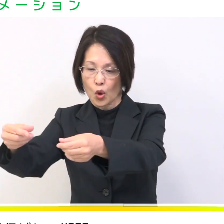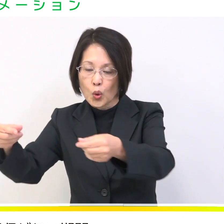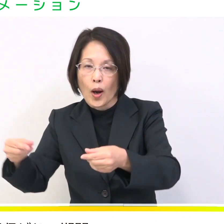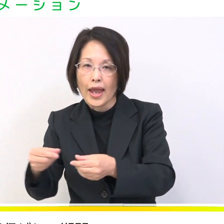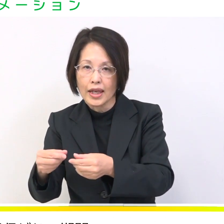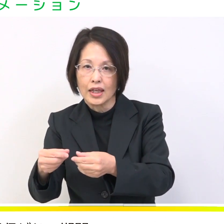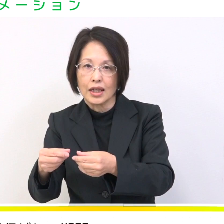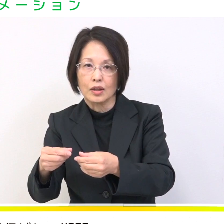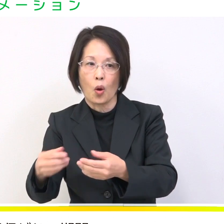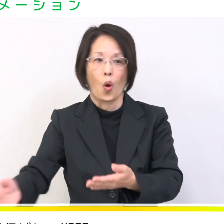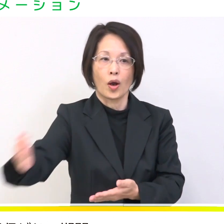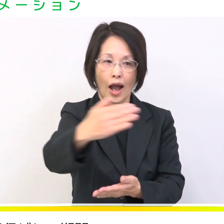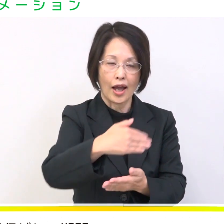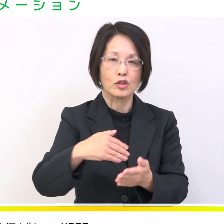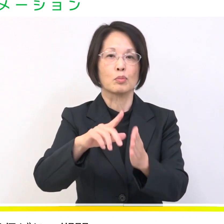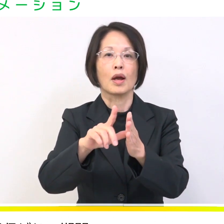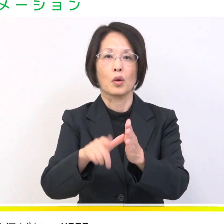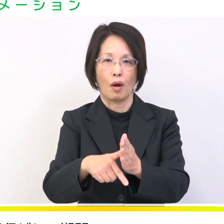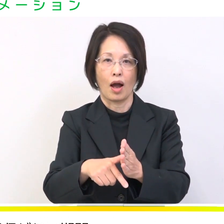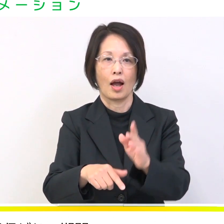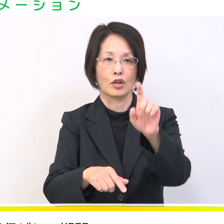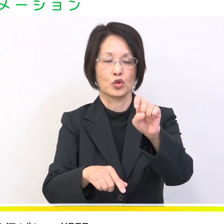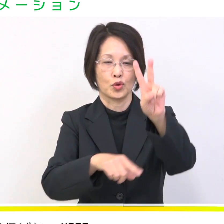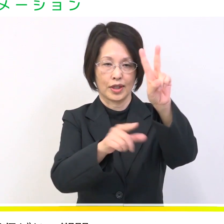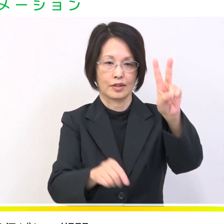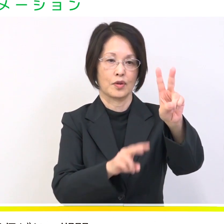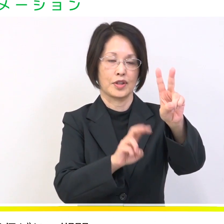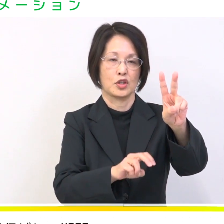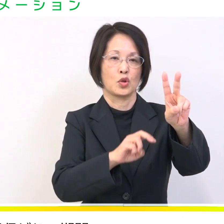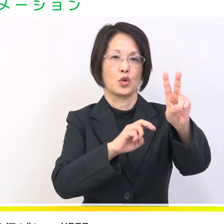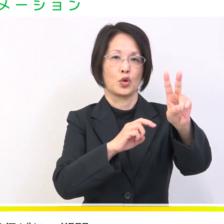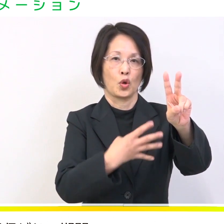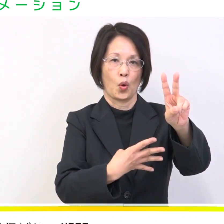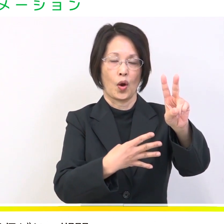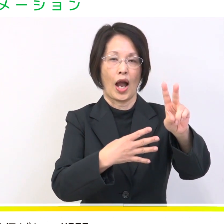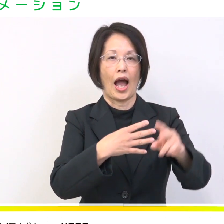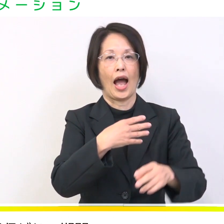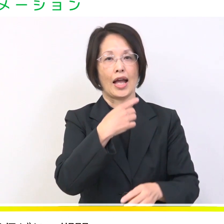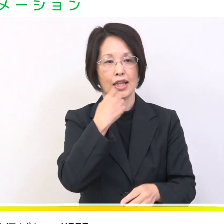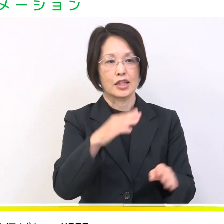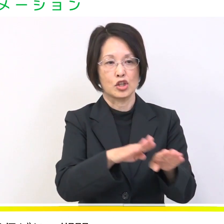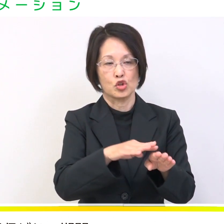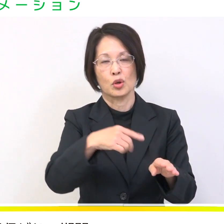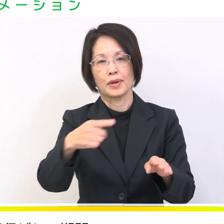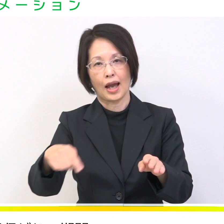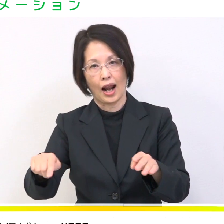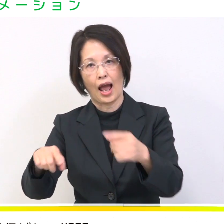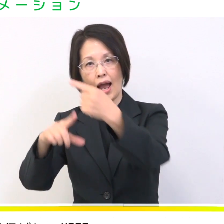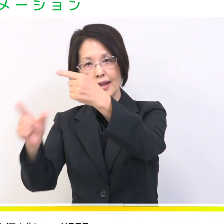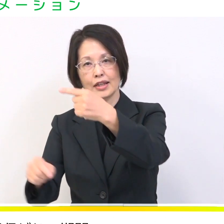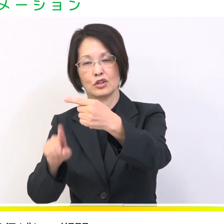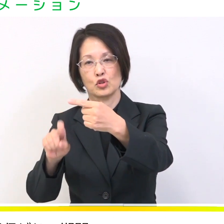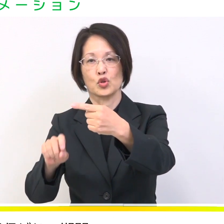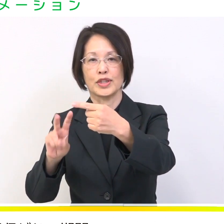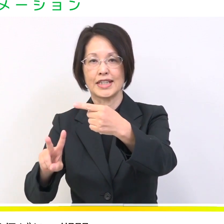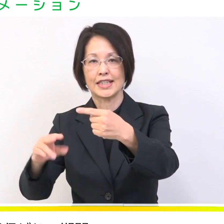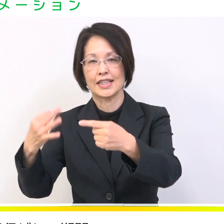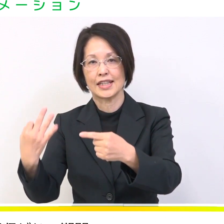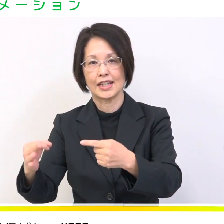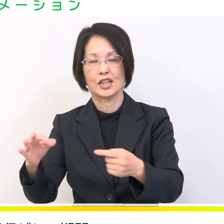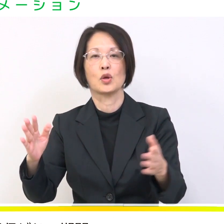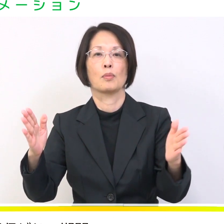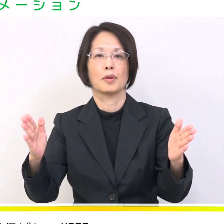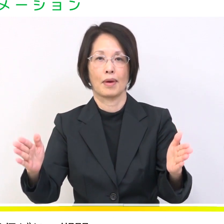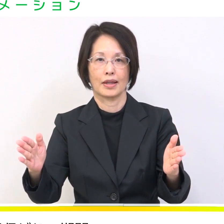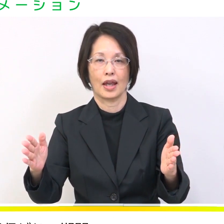12月24日日曜日から1月12日金曜日まで